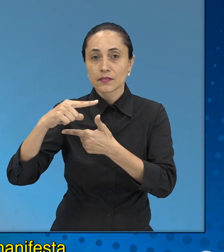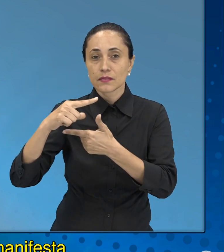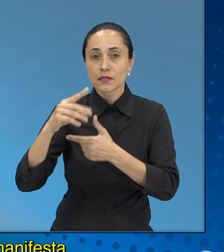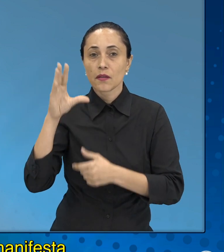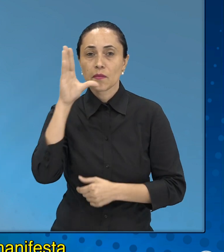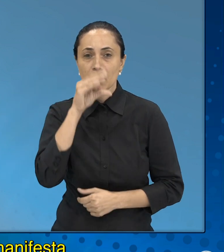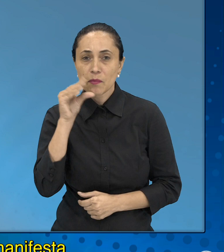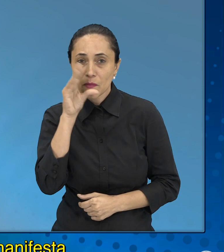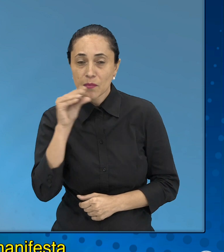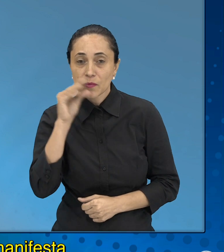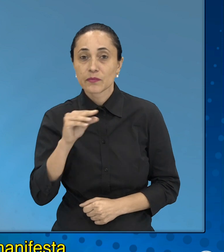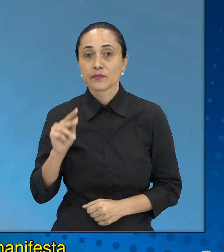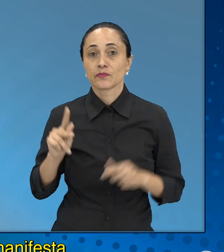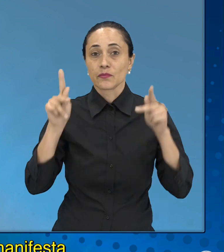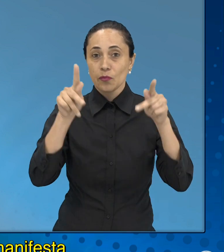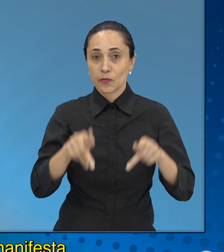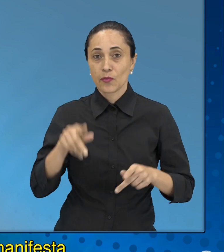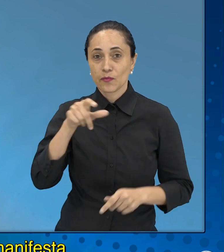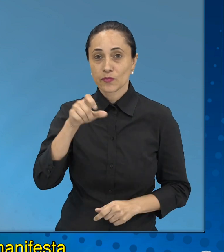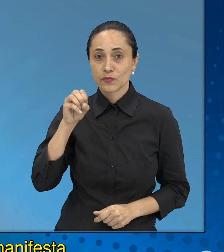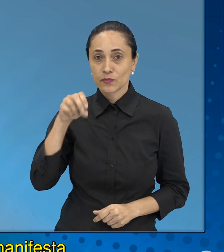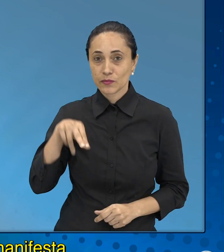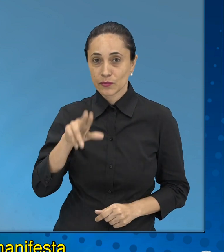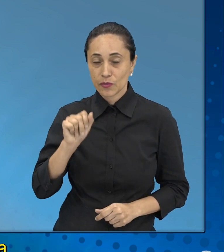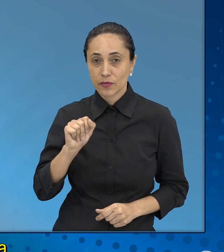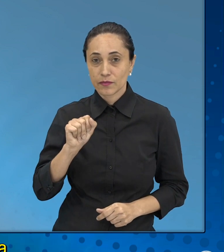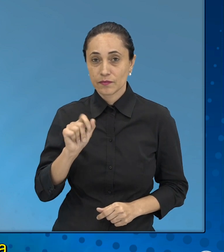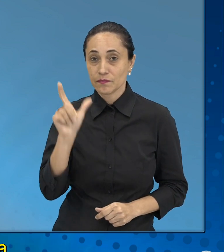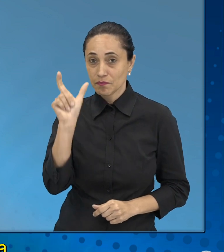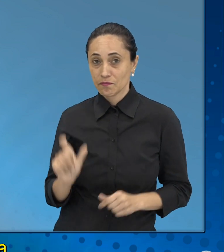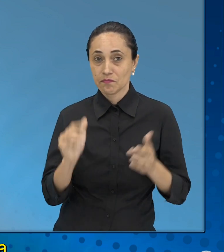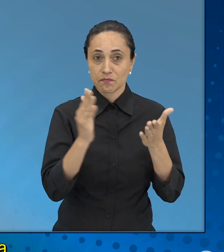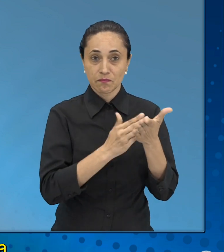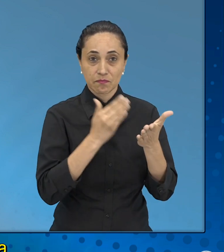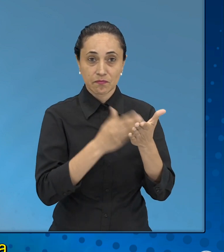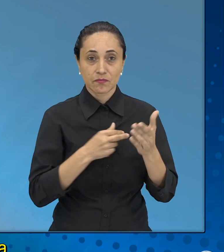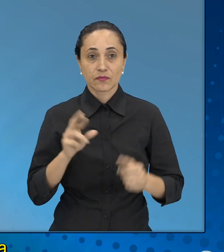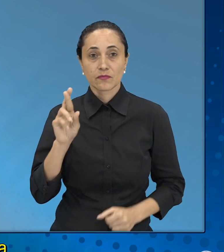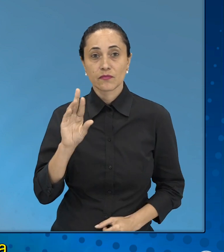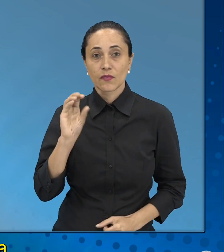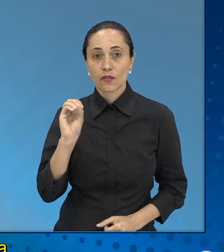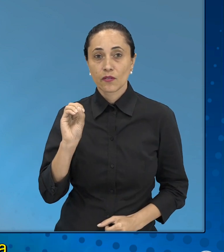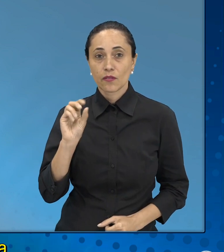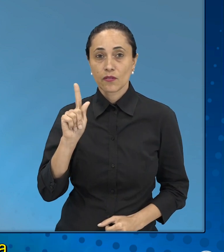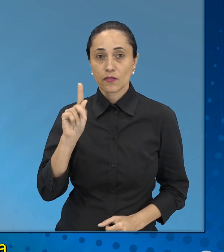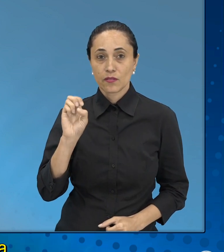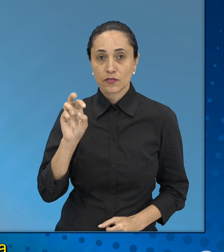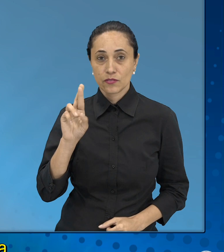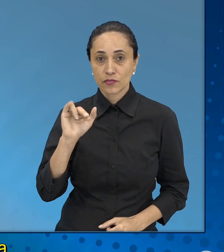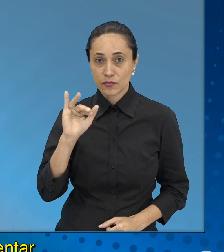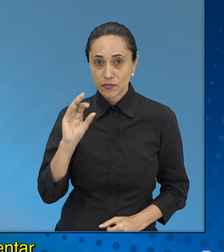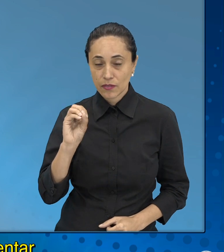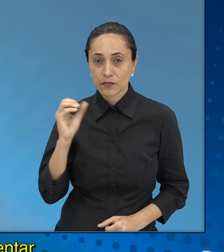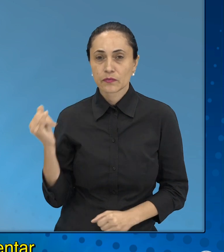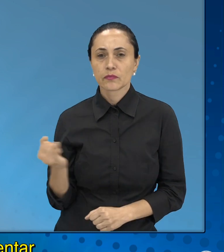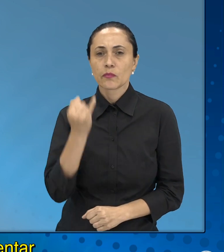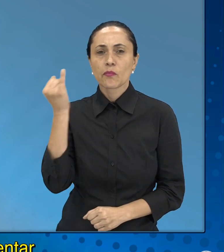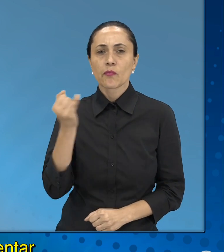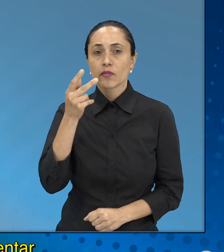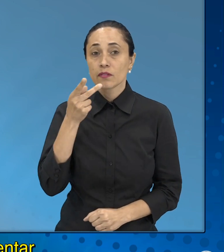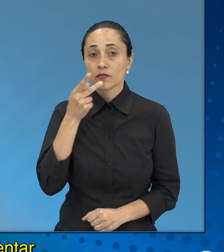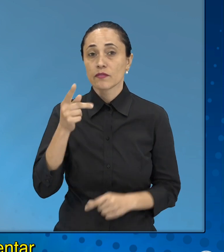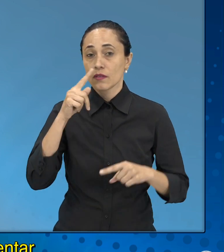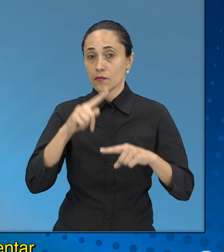que manifesta a tradição oral do povo Shona. O autor da obra é Rogério Andrade Barbosa.